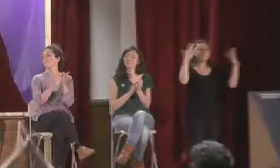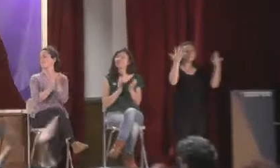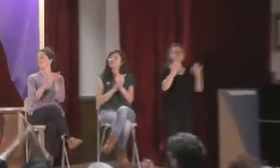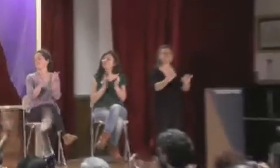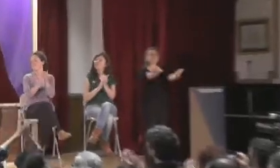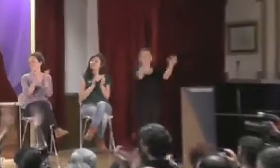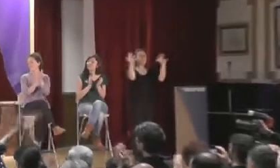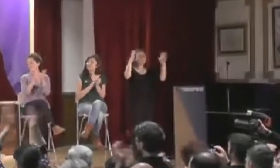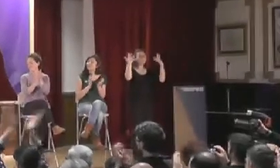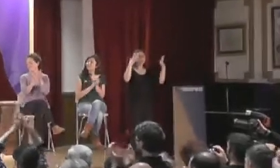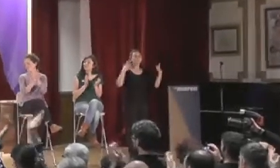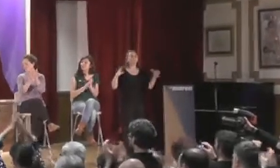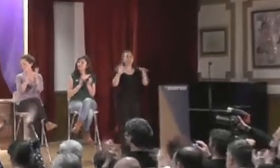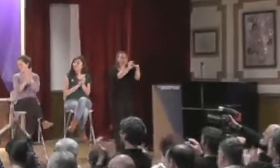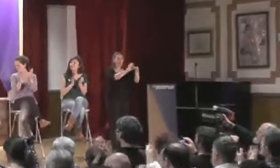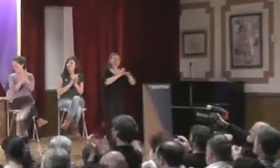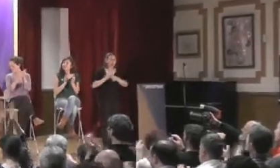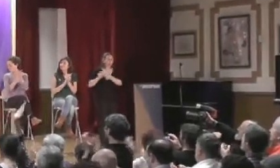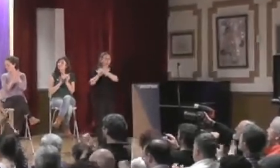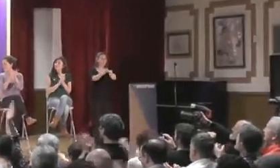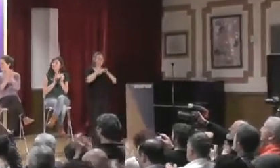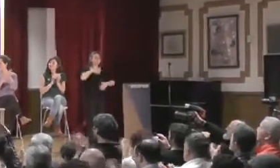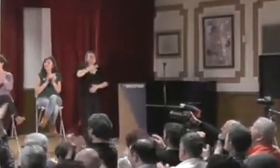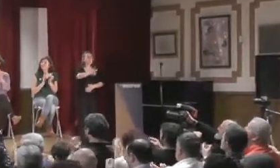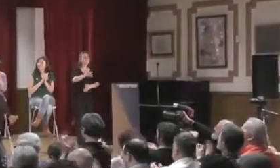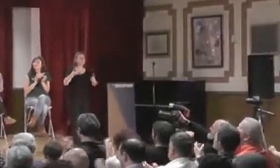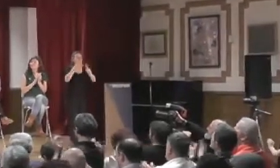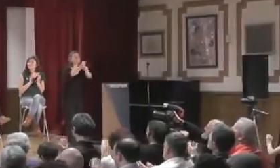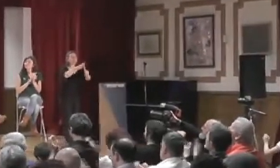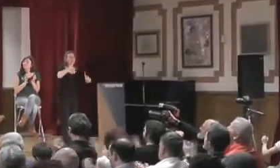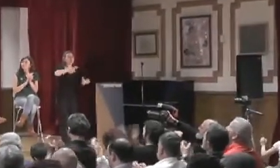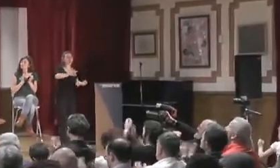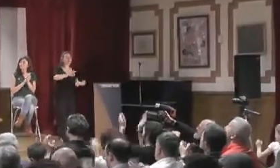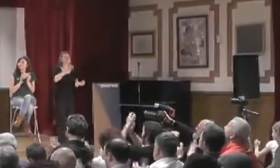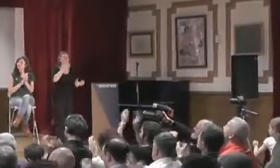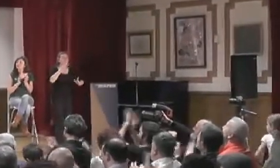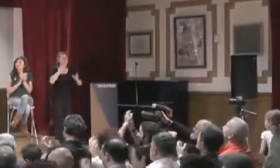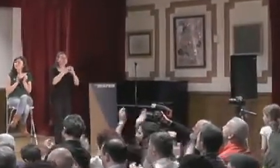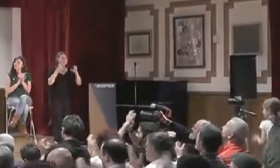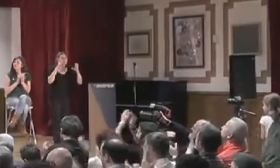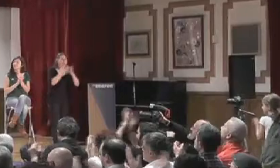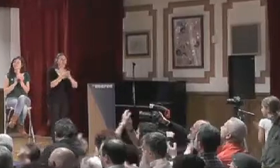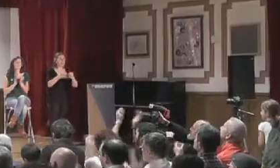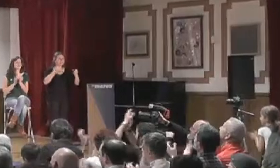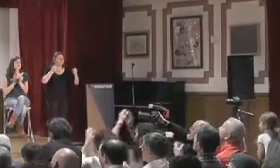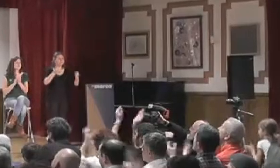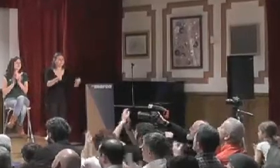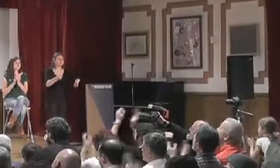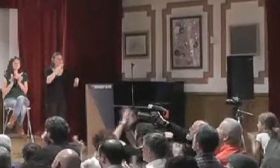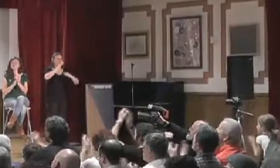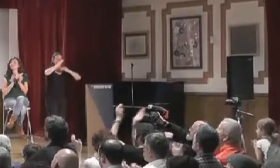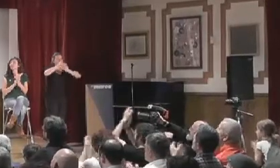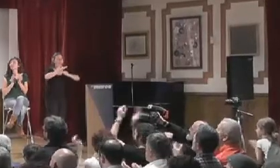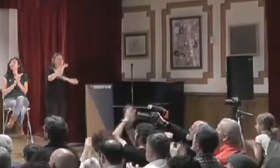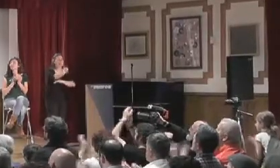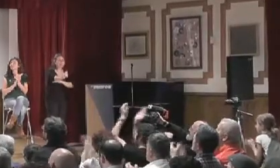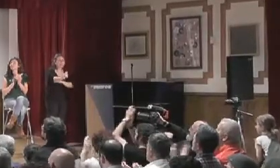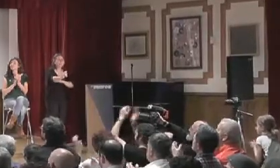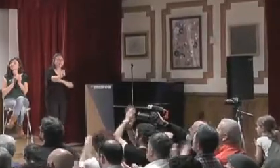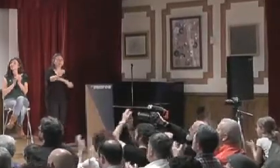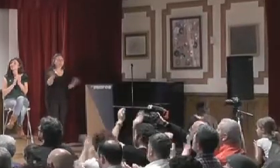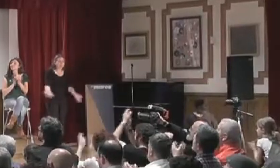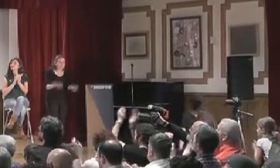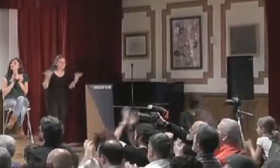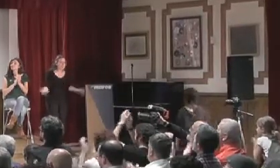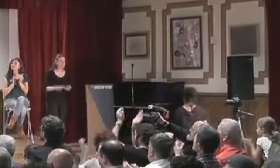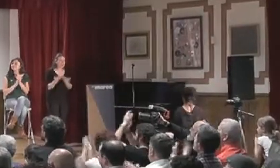Unidas podemos conseguilo, con ilusión, con forza, porque hai marea. Veña,